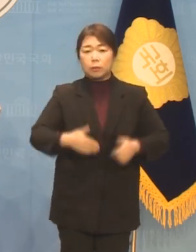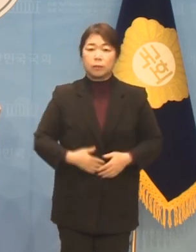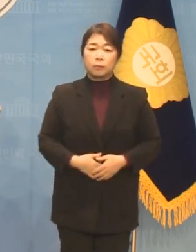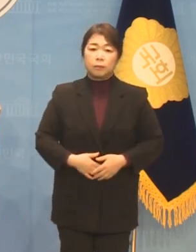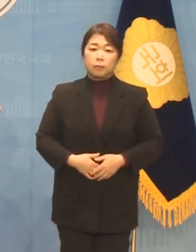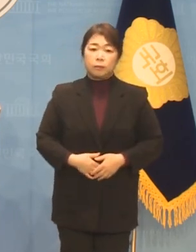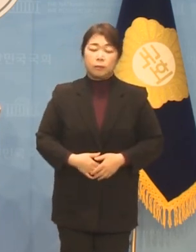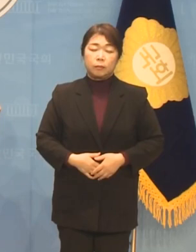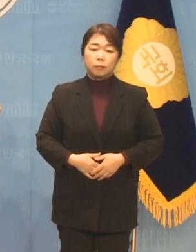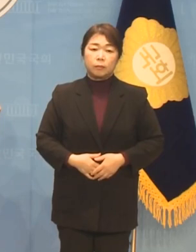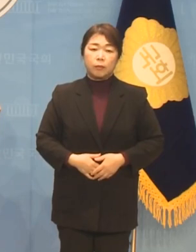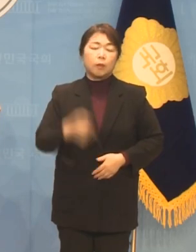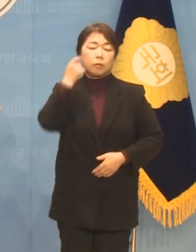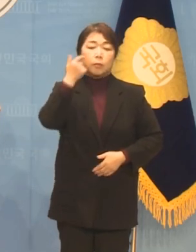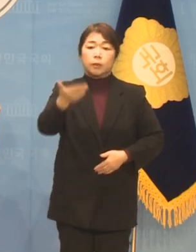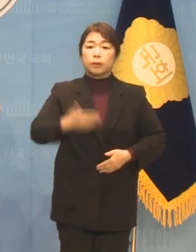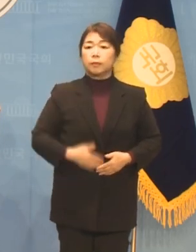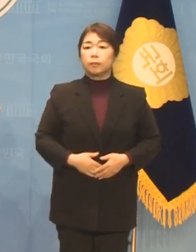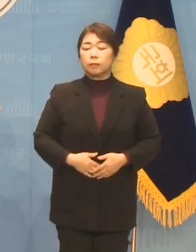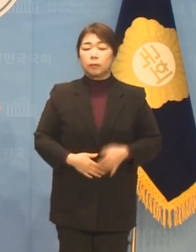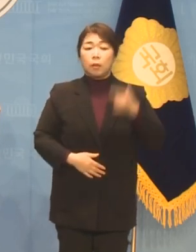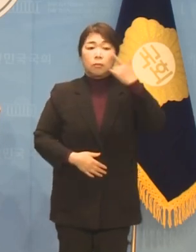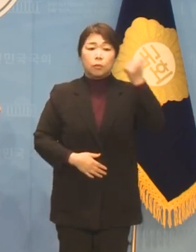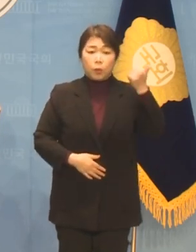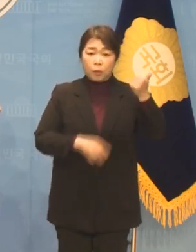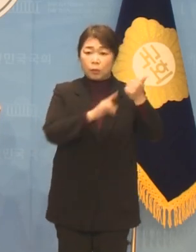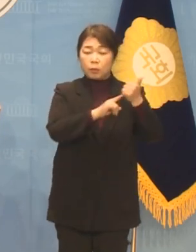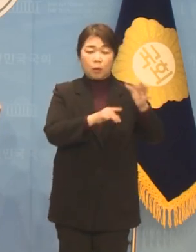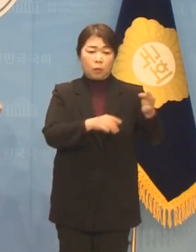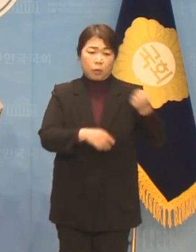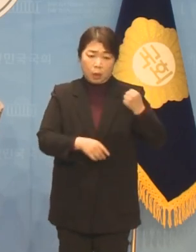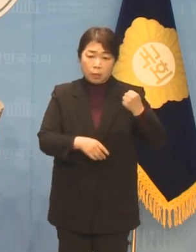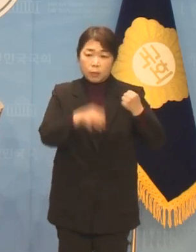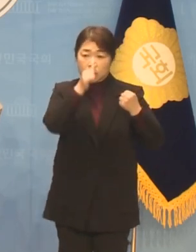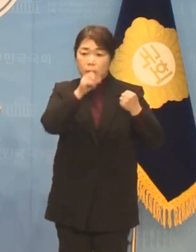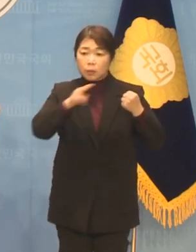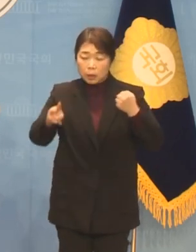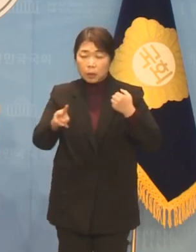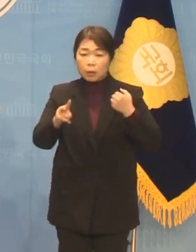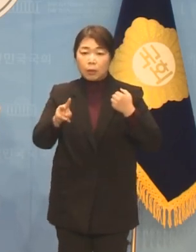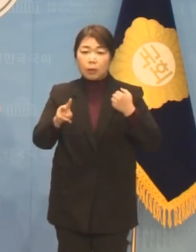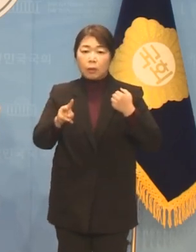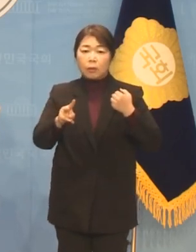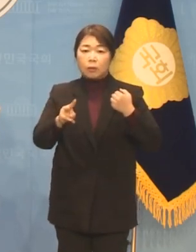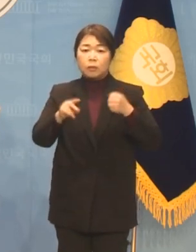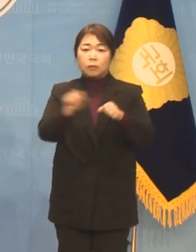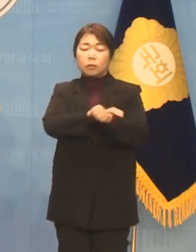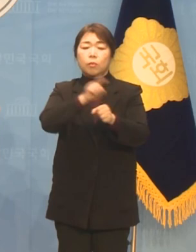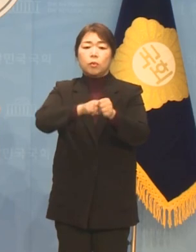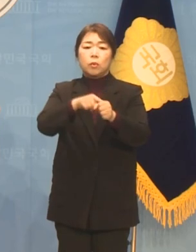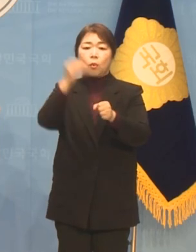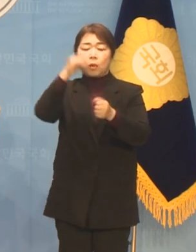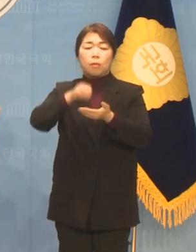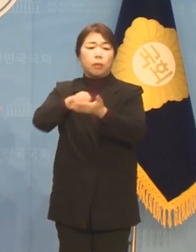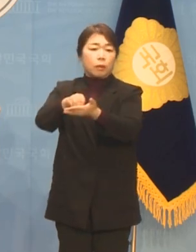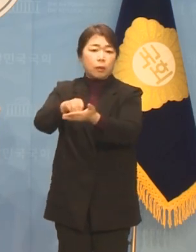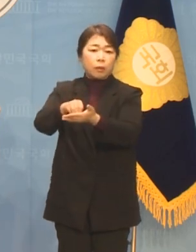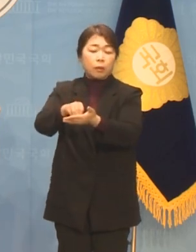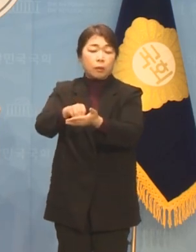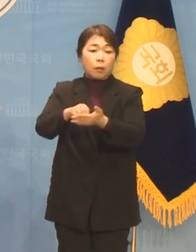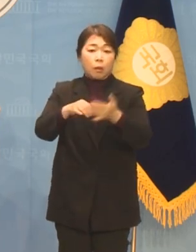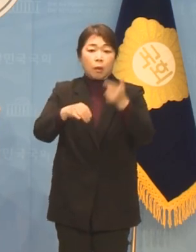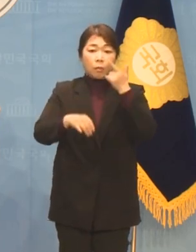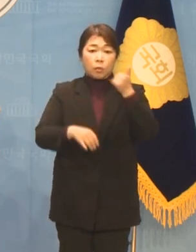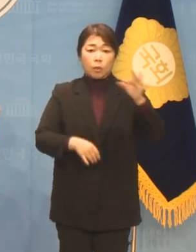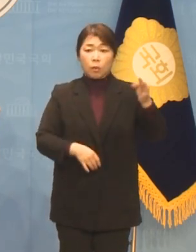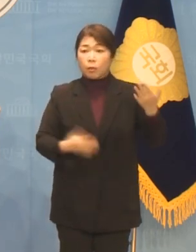그래서 묻지 않을 수 없습니다. 부모의 경제력이 뒷받침되지 않은 아이들은 가고 싶어도 갈 수 없는 이런